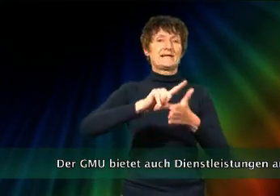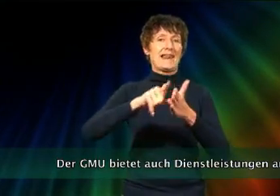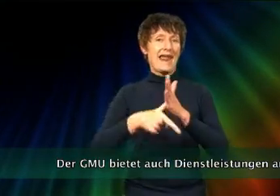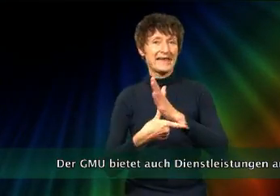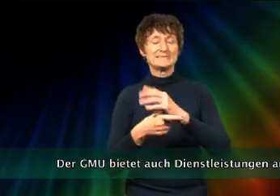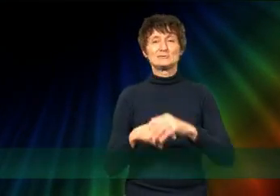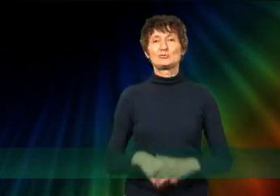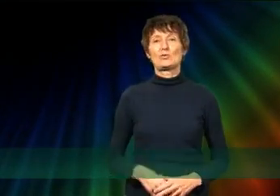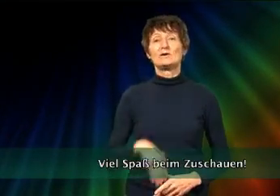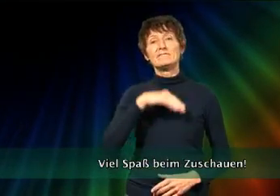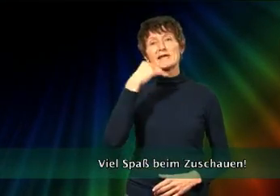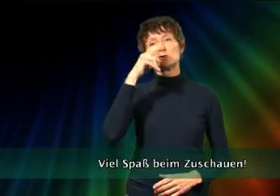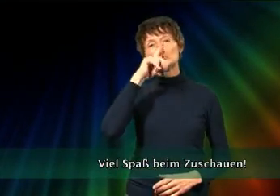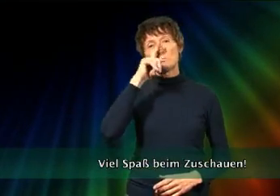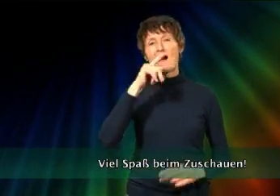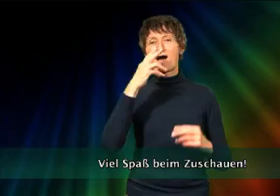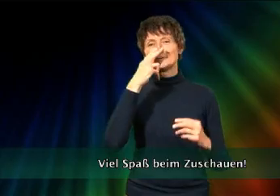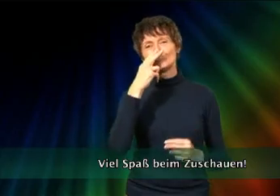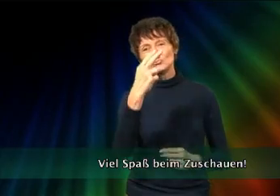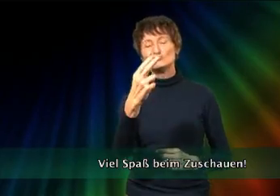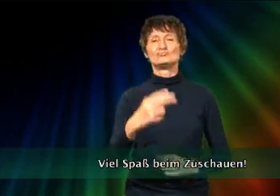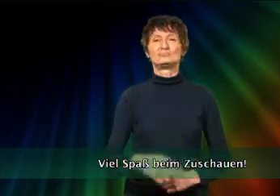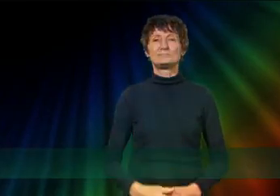an. Viel Spaß beim Zuschauen!